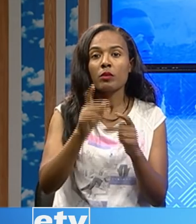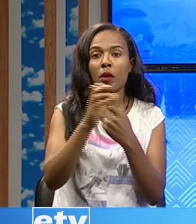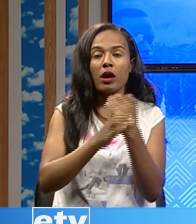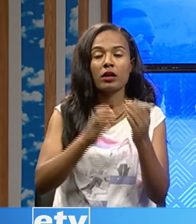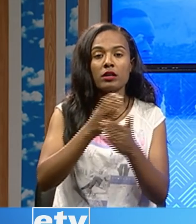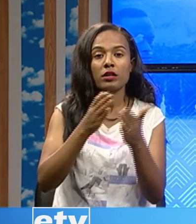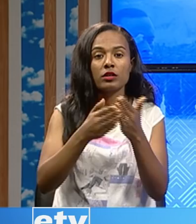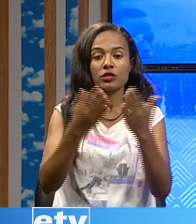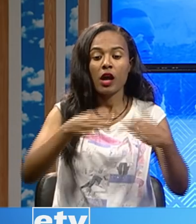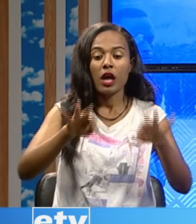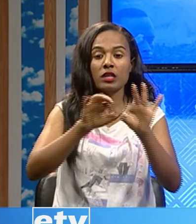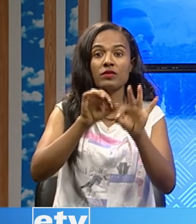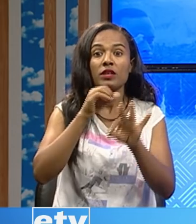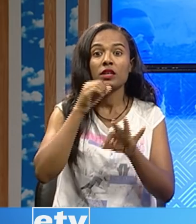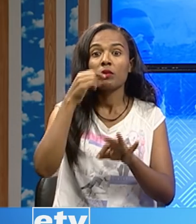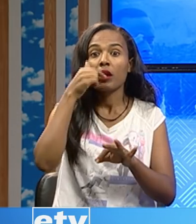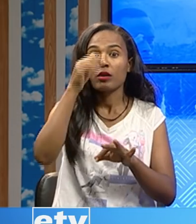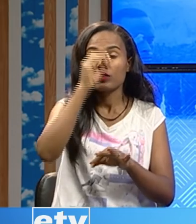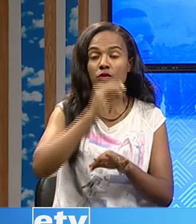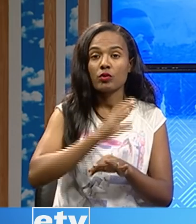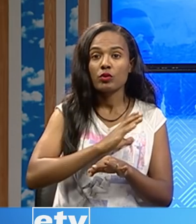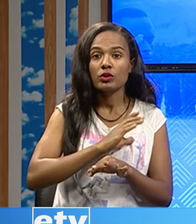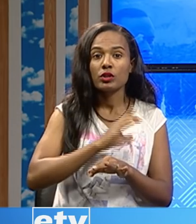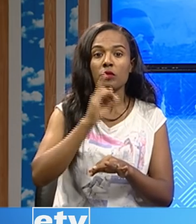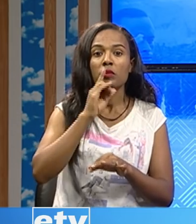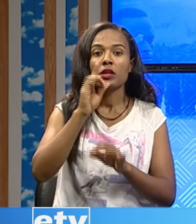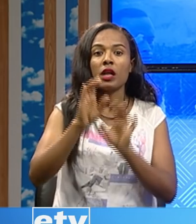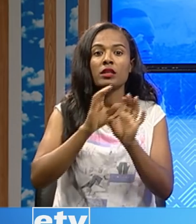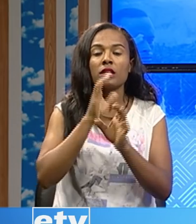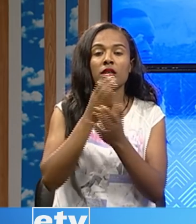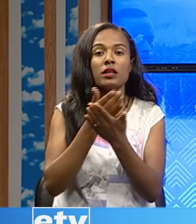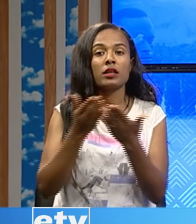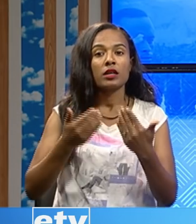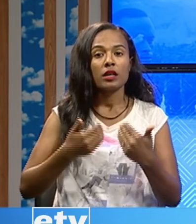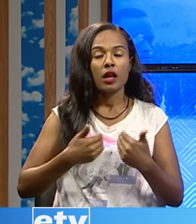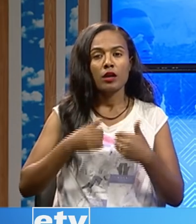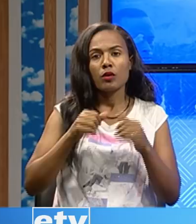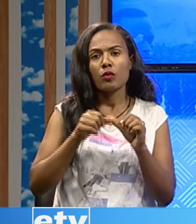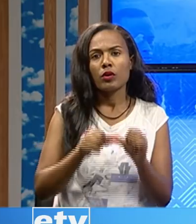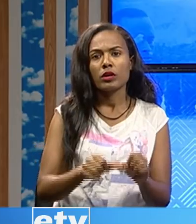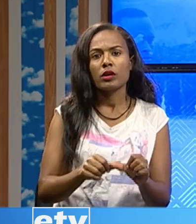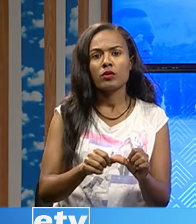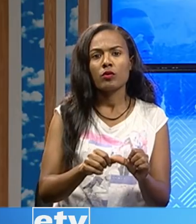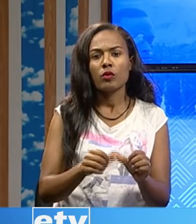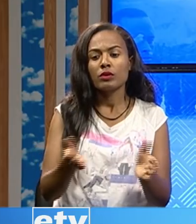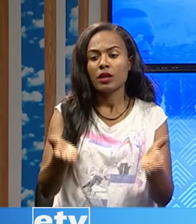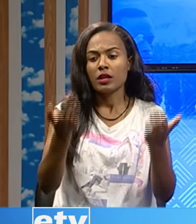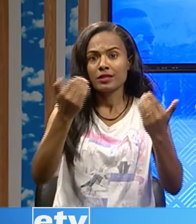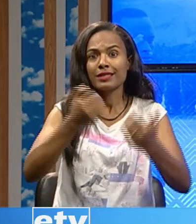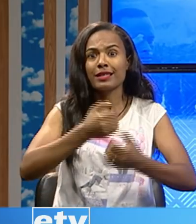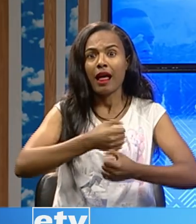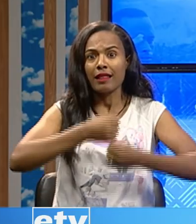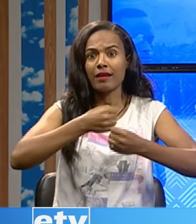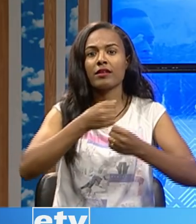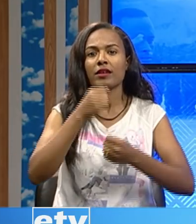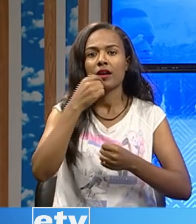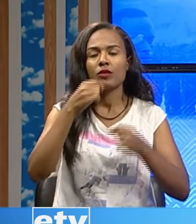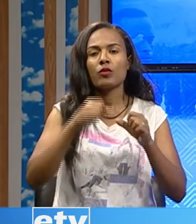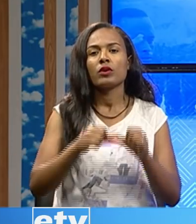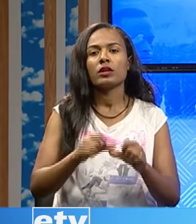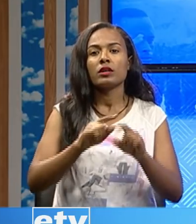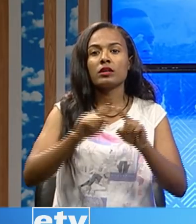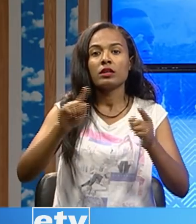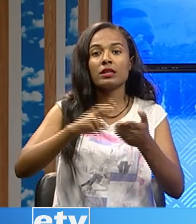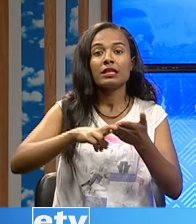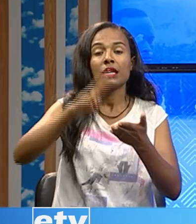ደረጃ ያስፈልግም ወይ ላላችሁ ሰዎች ምን ያልተደረገ ነገር አለ? ቆየን እኮ ተስተጣጣቀል ግን